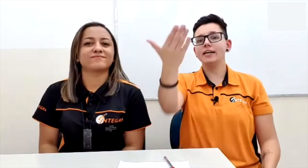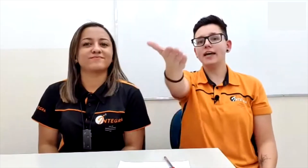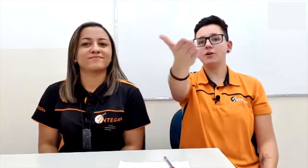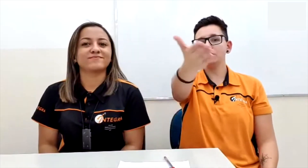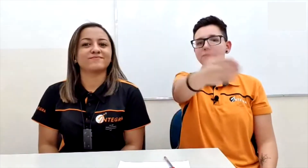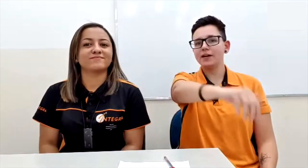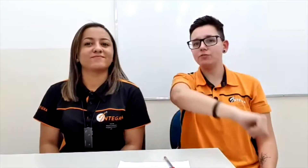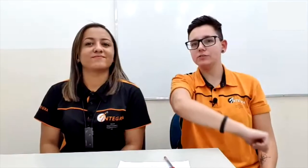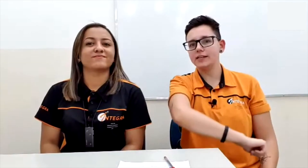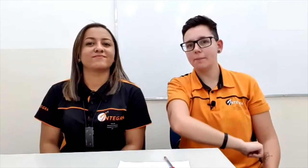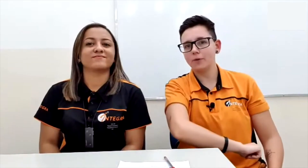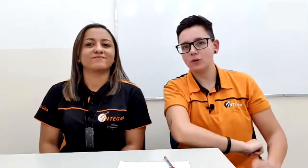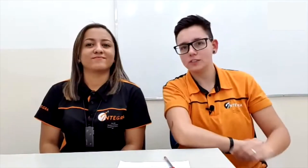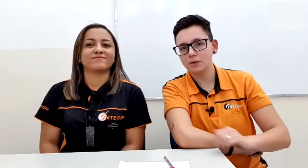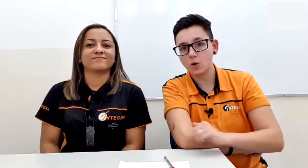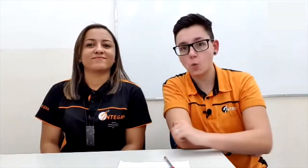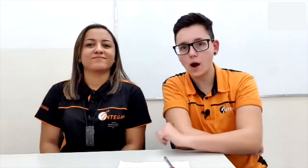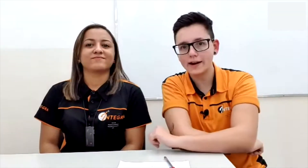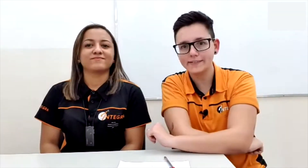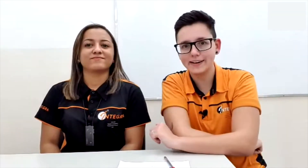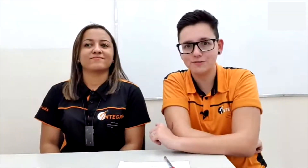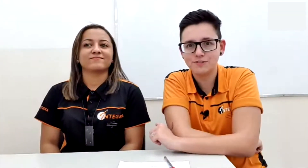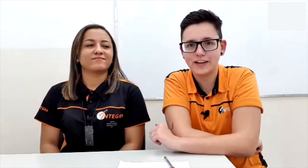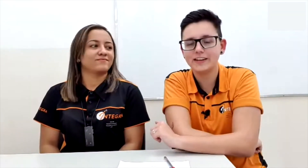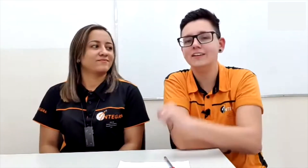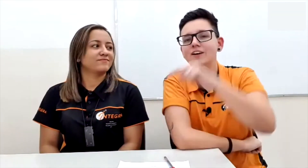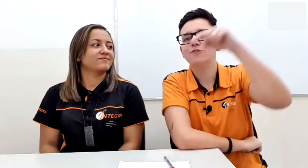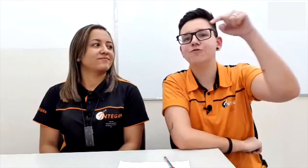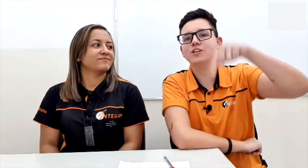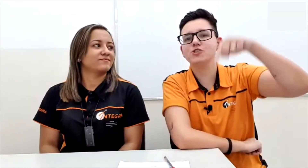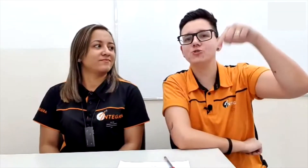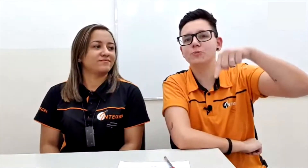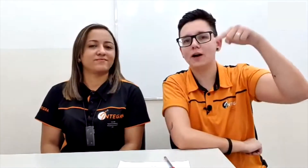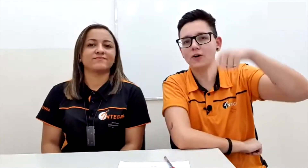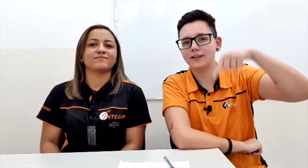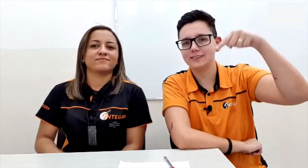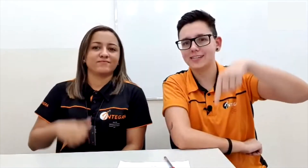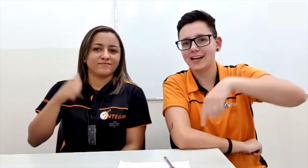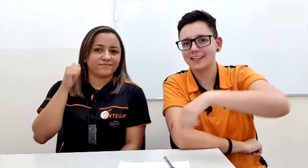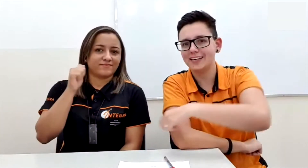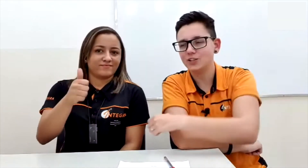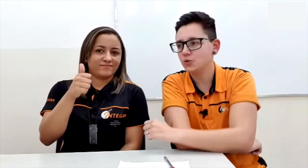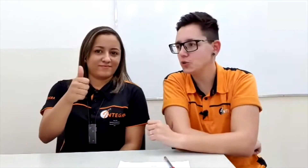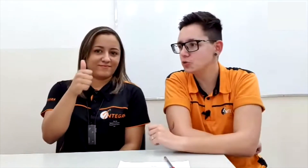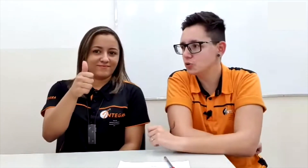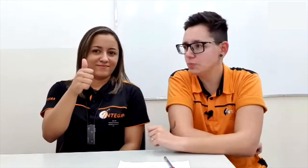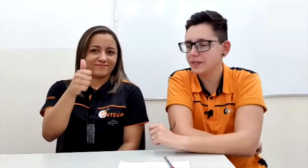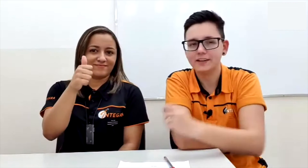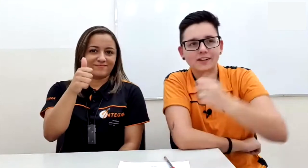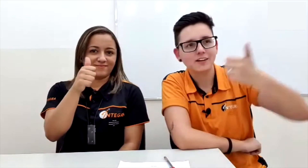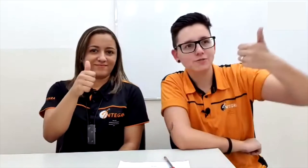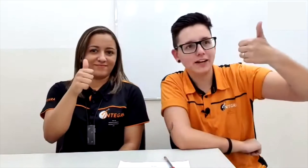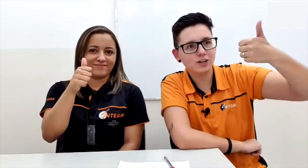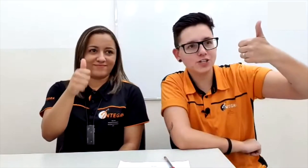eu espero você na próxima quarta-feira, 21 horas, aqui no YouTube. Valeu,